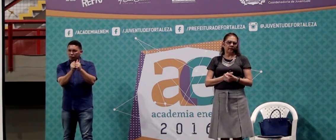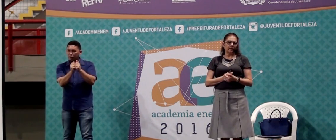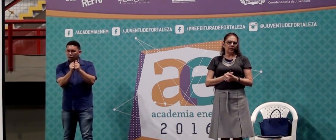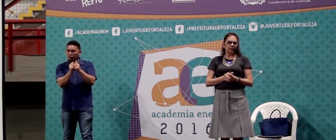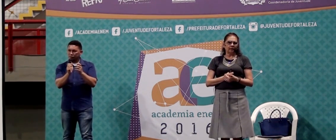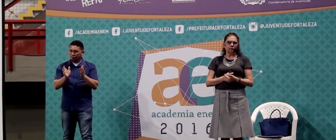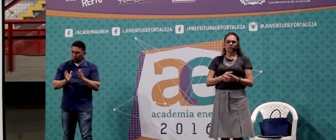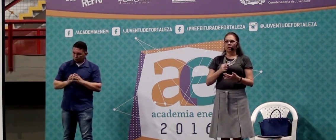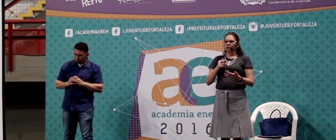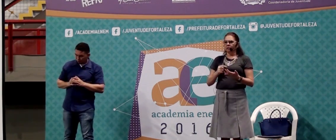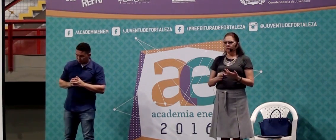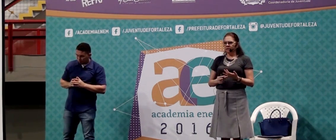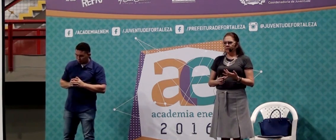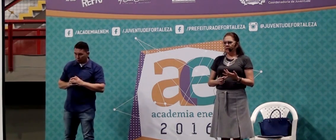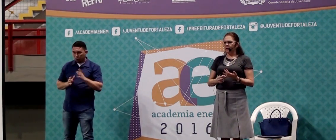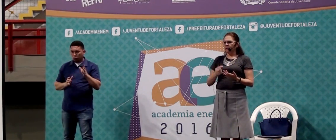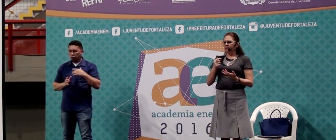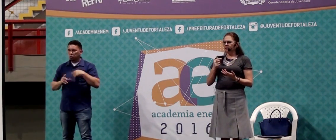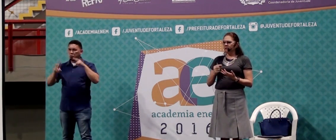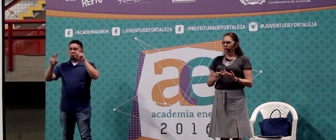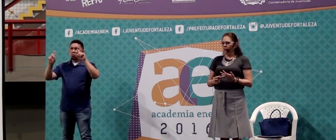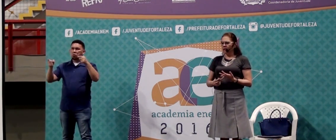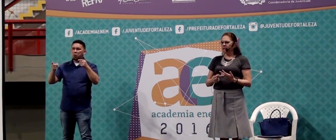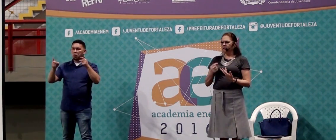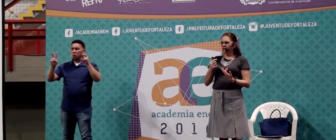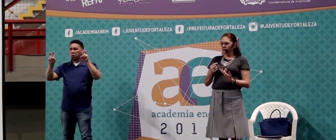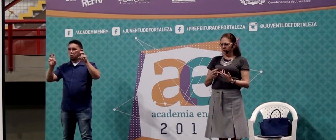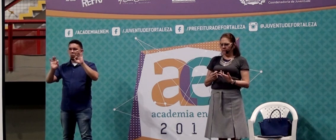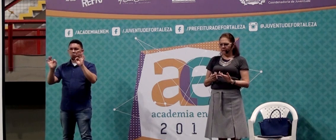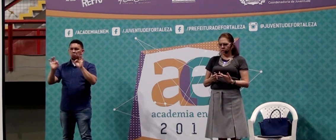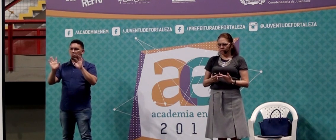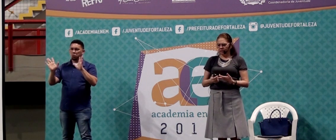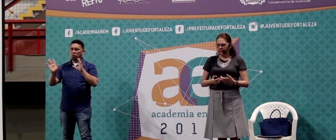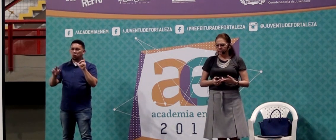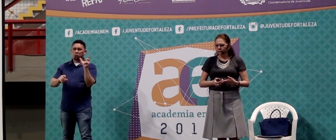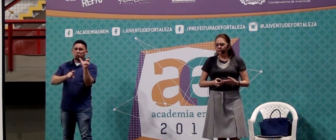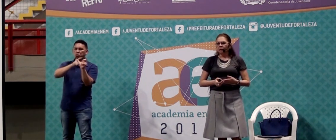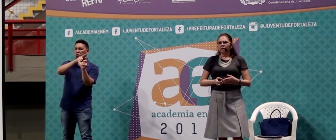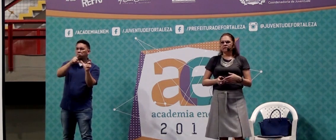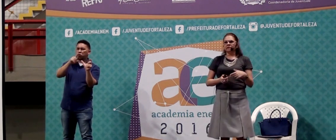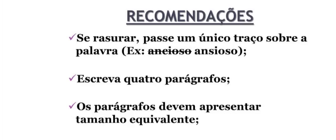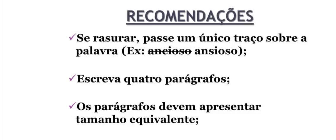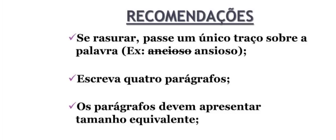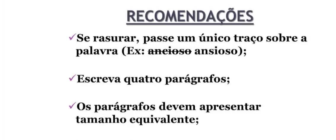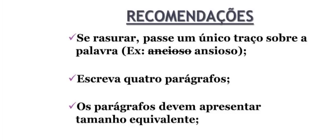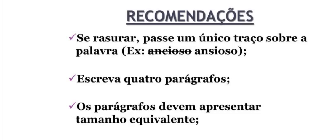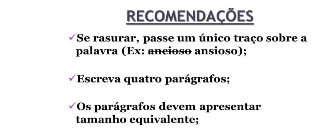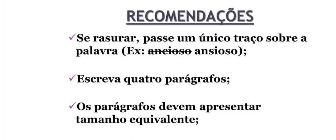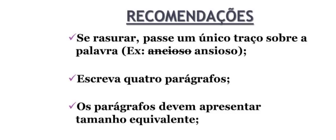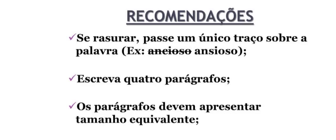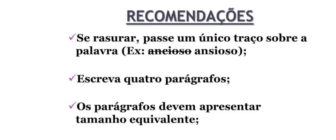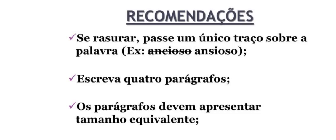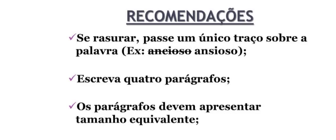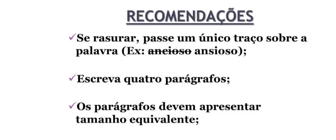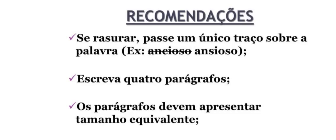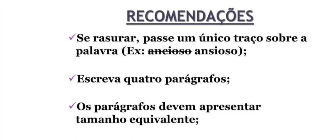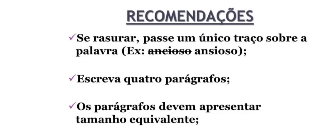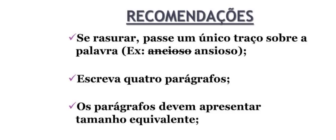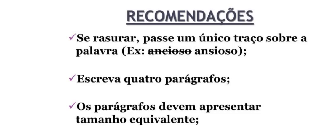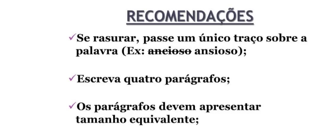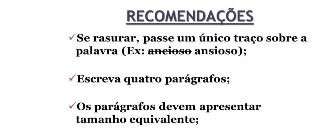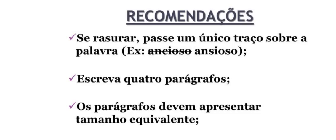palavra correta ao lado. Não use parênteses, não risque nem use mais de um traço. Escreva 4 parágrafos